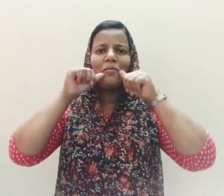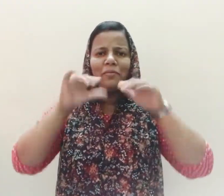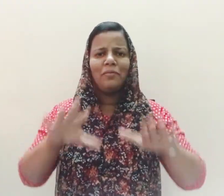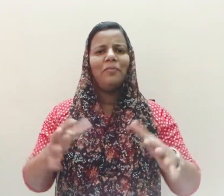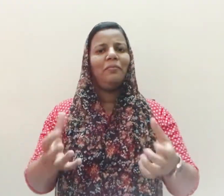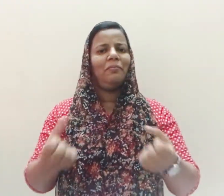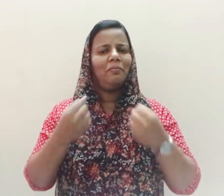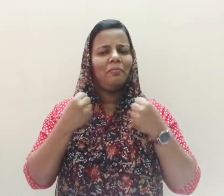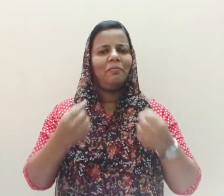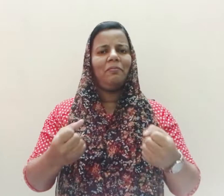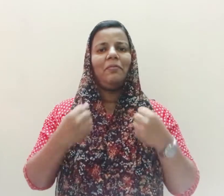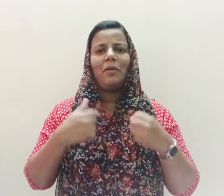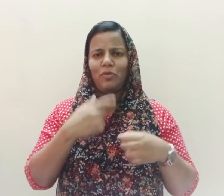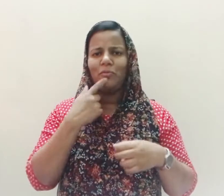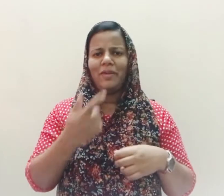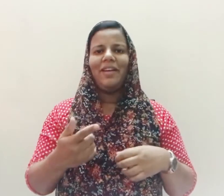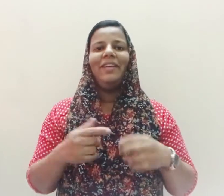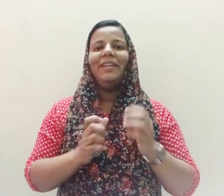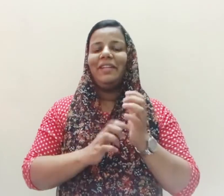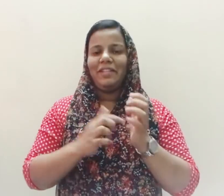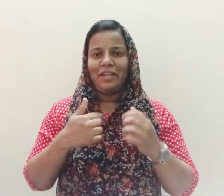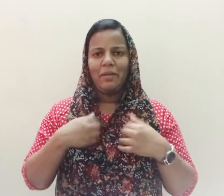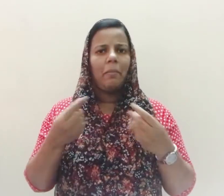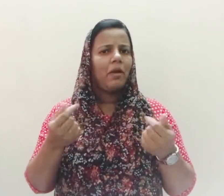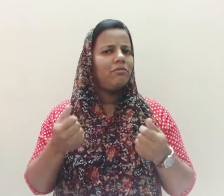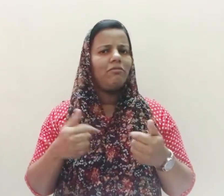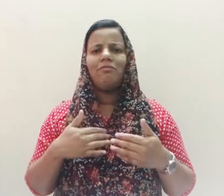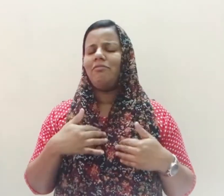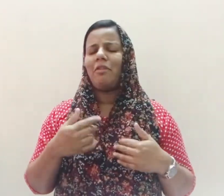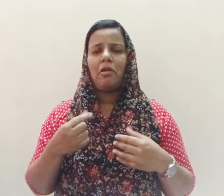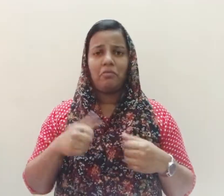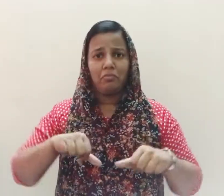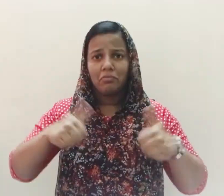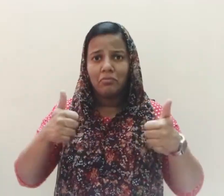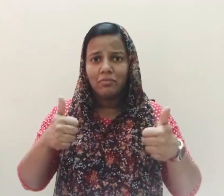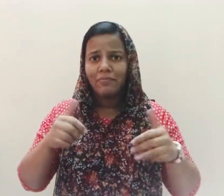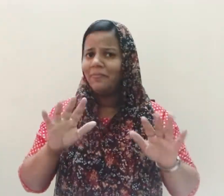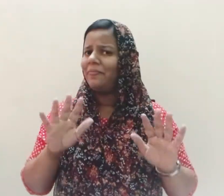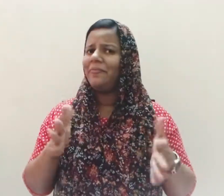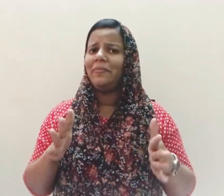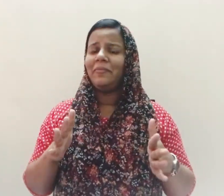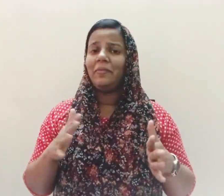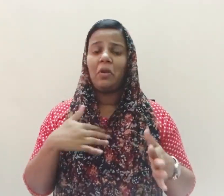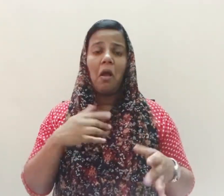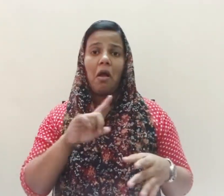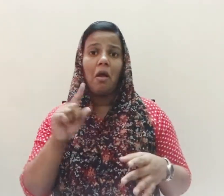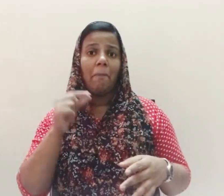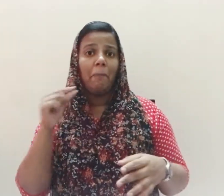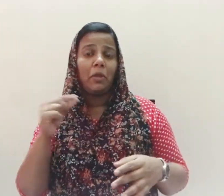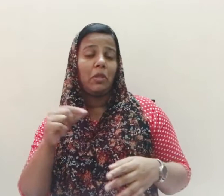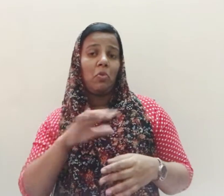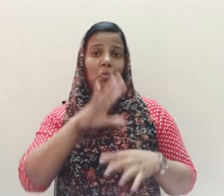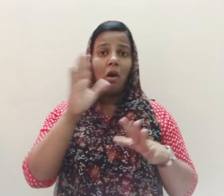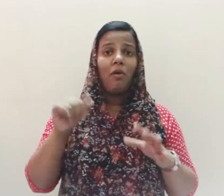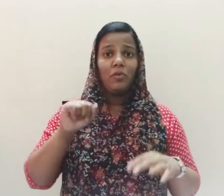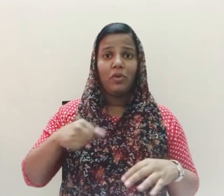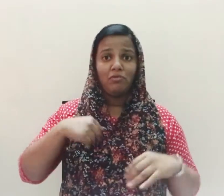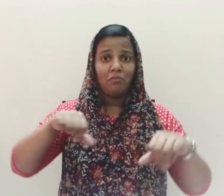അഭിവൃദ്ധി പ്രാപിച്ചു കൊണ്ടിരിക്കുക. ഒന്നുകൂടെ പറഞ്ഞാൽ, എൻ്റെ കയ്യിലുള്ള പണമല്ല എൻ്റെ വിജയം നിശ്ചയിക്കുന്നത്, എനിക്ക് ആരെയൊക്കെ അറിയാമെന്നുള്ളതല്ല എൻ്റെ